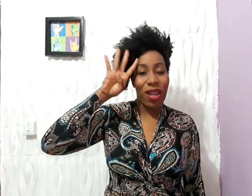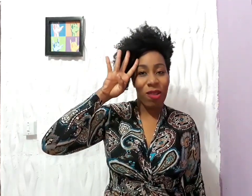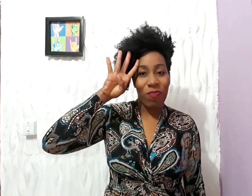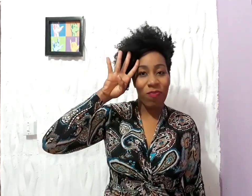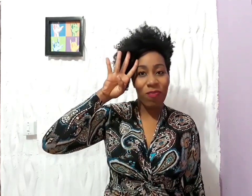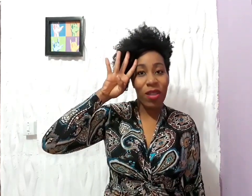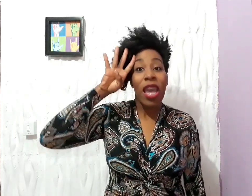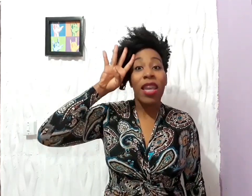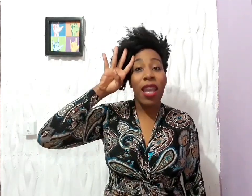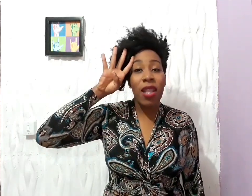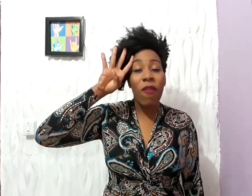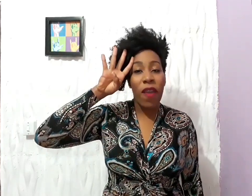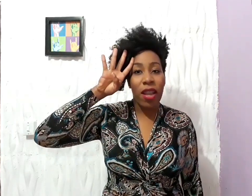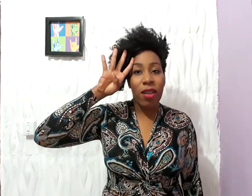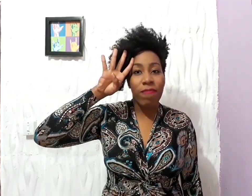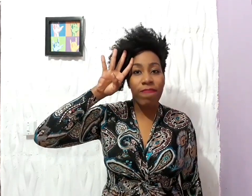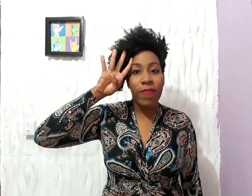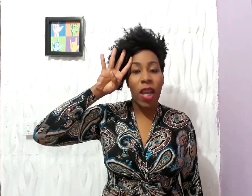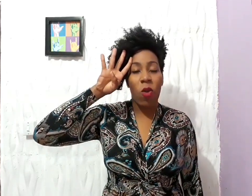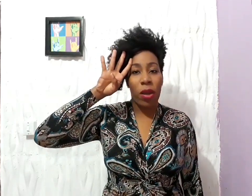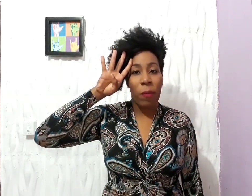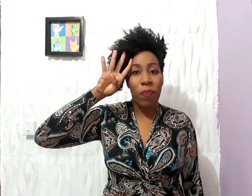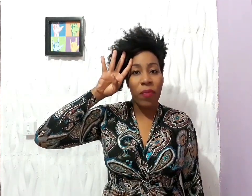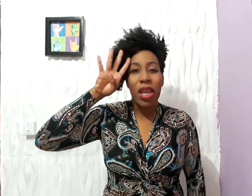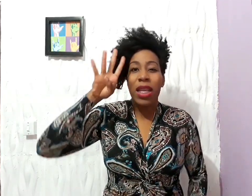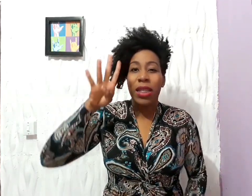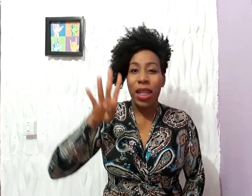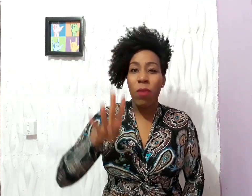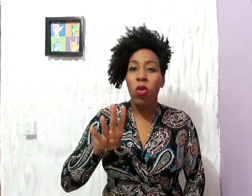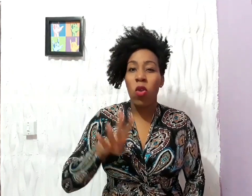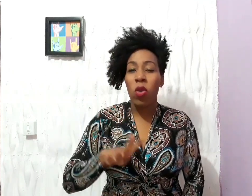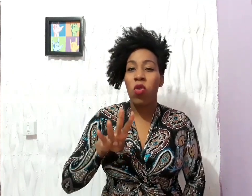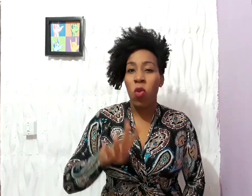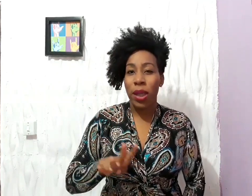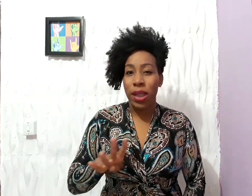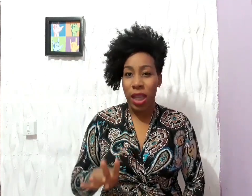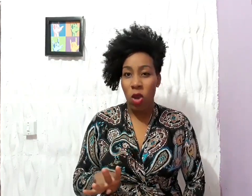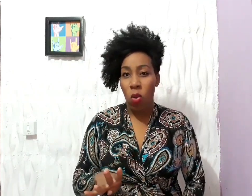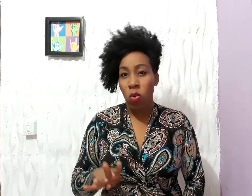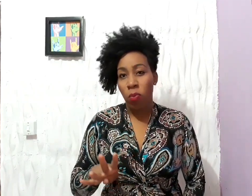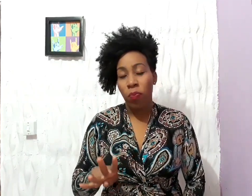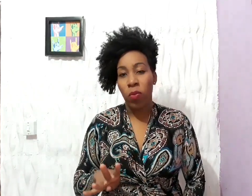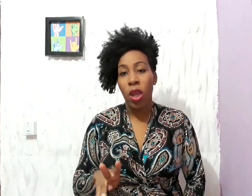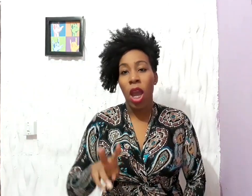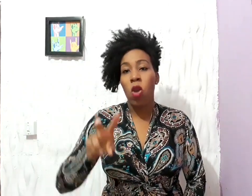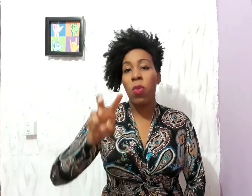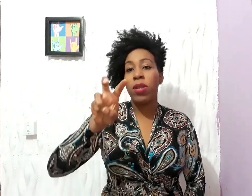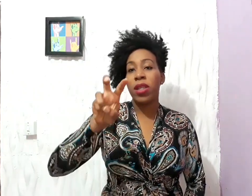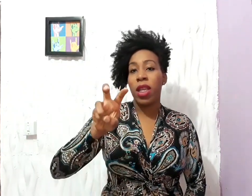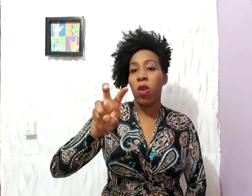quarta-feira, quinta-feira, e agora? Você lembra do número de 1 a 5? É o número